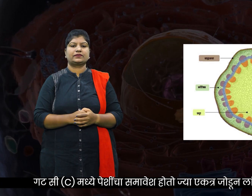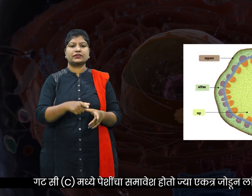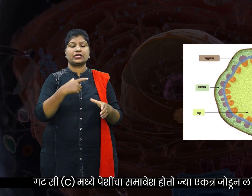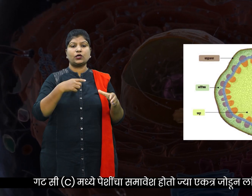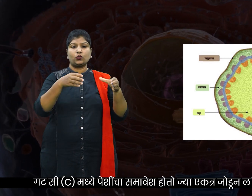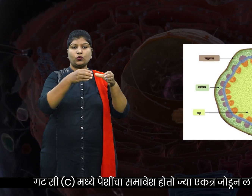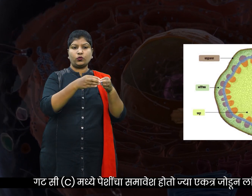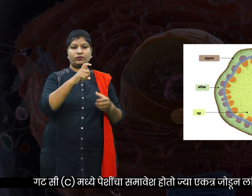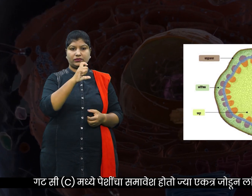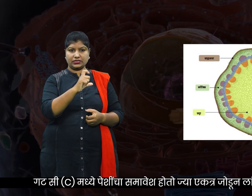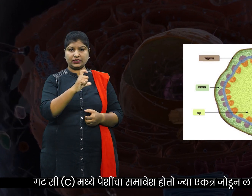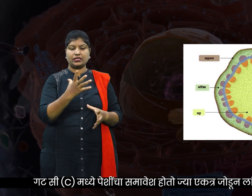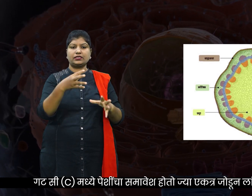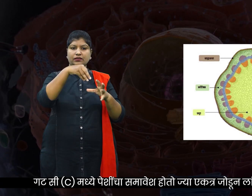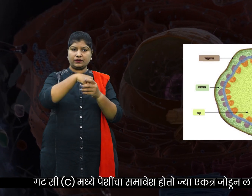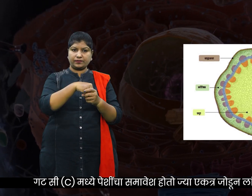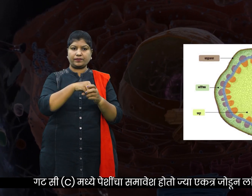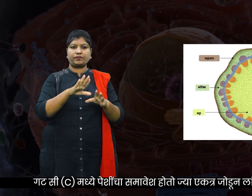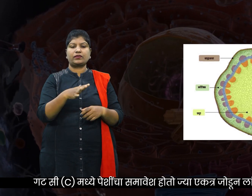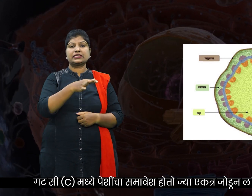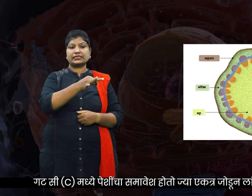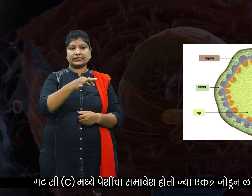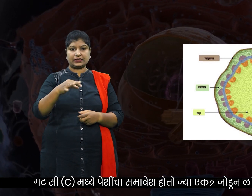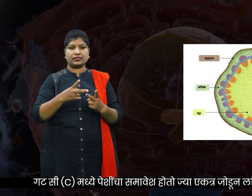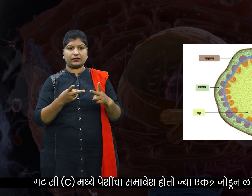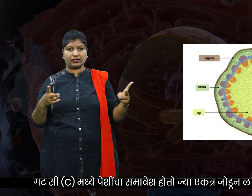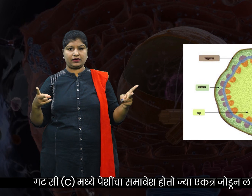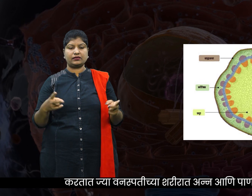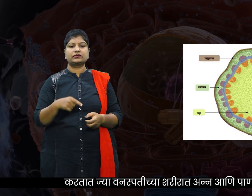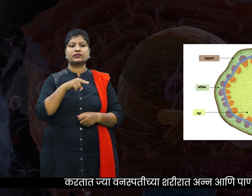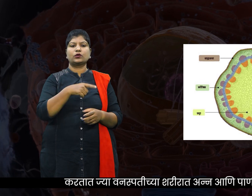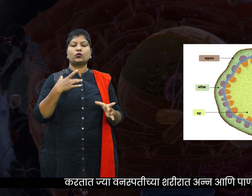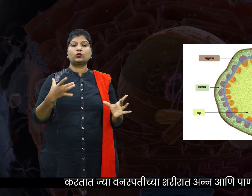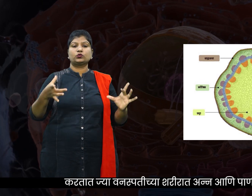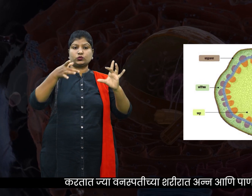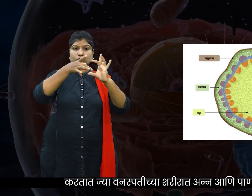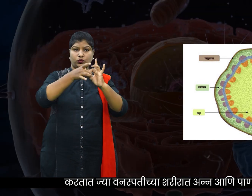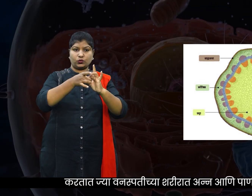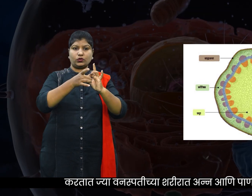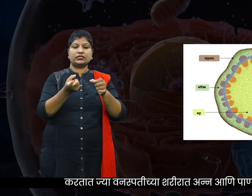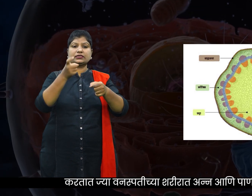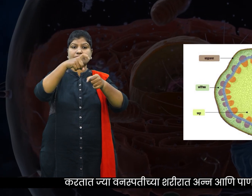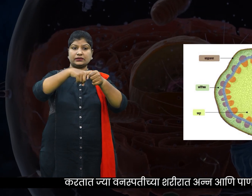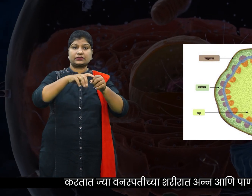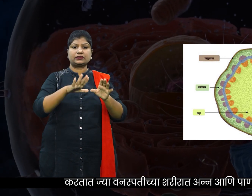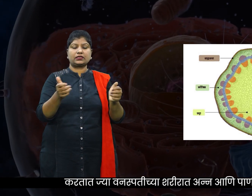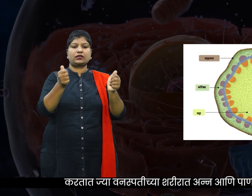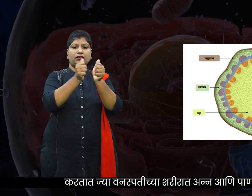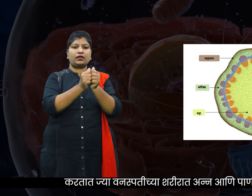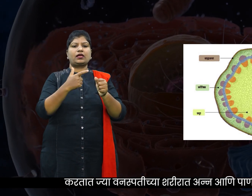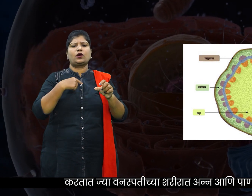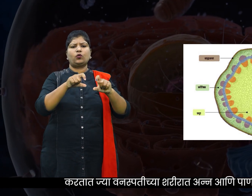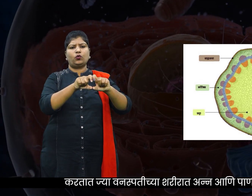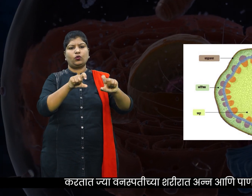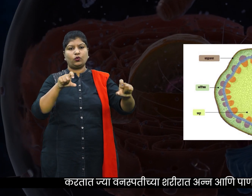गट सी मध्ये पेशींचा समावेश होतो, ज्या एकत्र जोडून लांबलचक रचना तयार करतात, ज्या वनस्पतीच्या शरीरात अन्न आणि पाणी